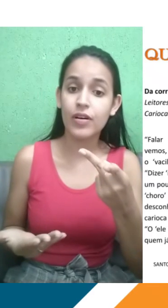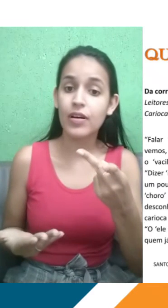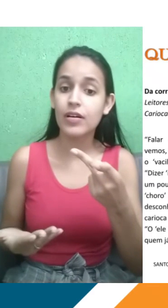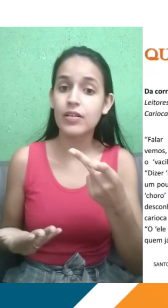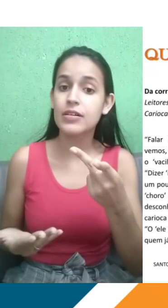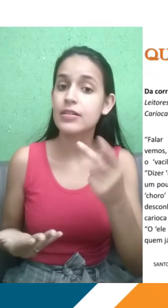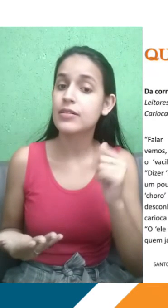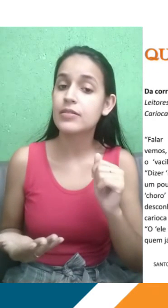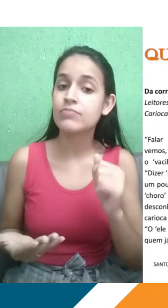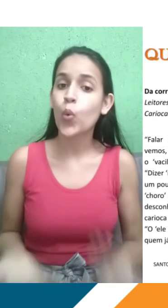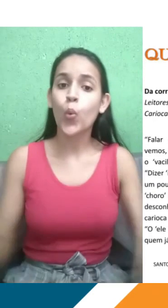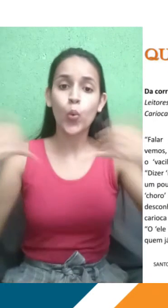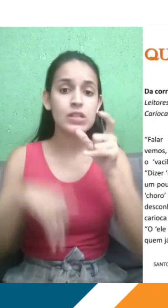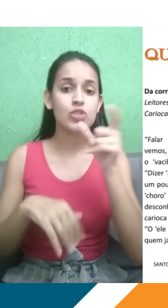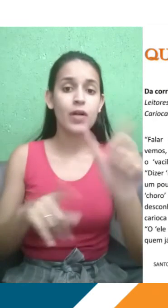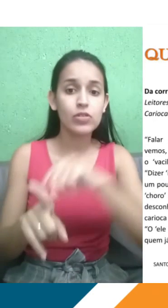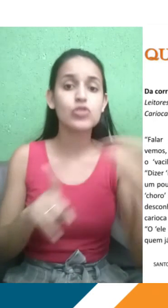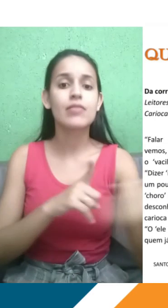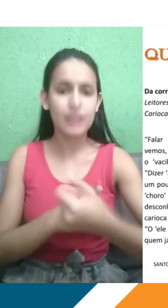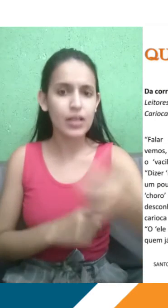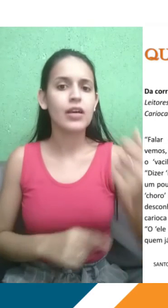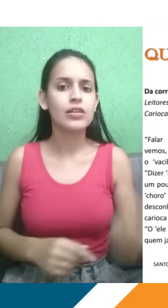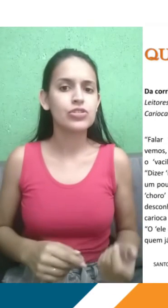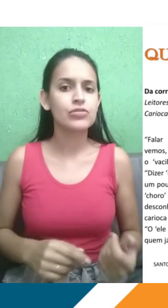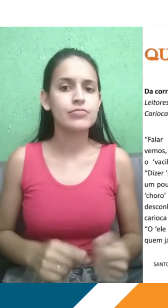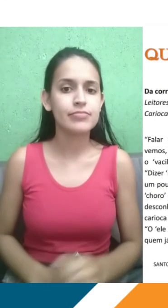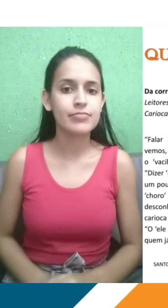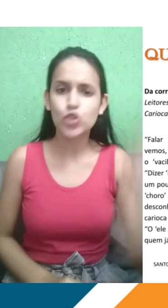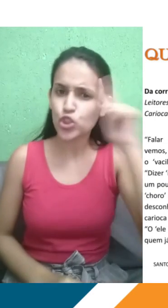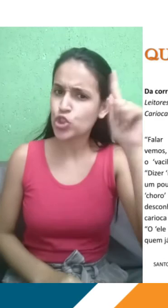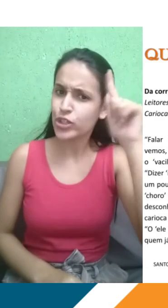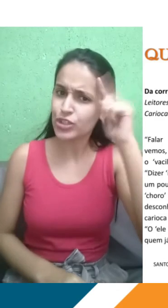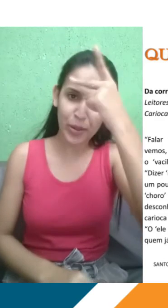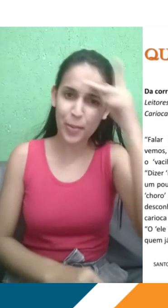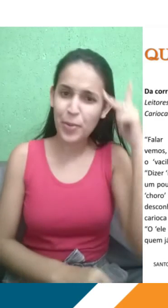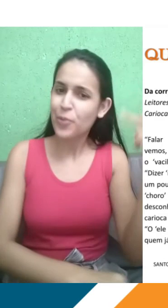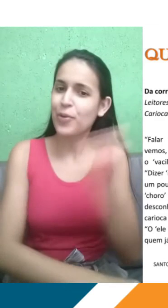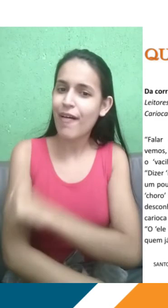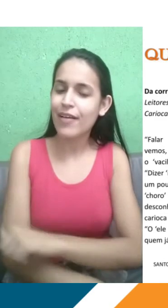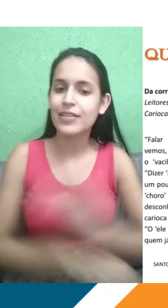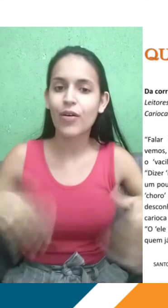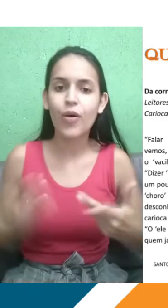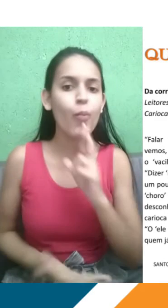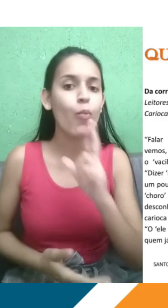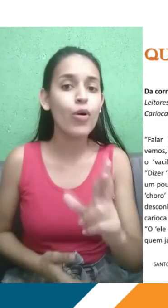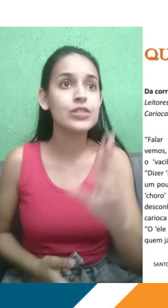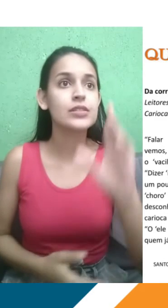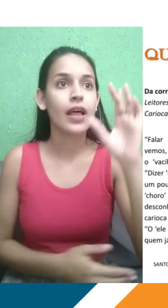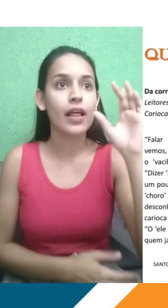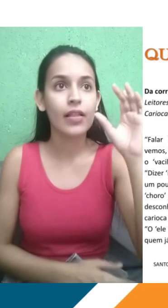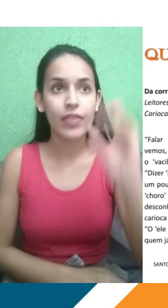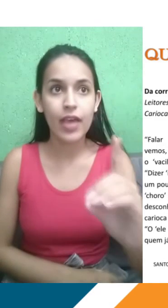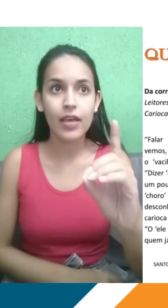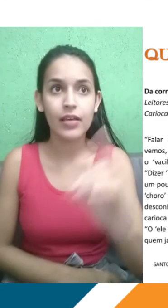as informações trazidas no texto. Sob esse viés, é possível invalidar as demais alternativas. A alternativa